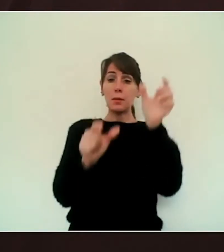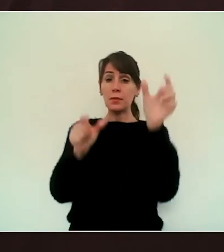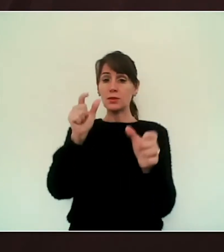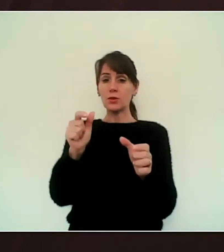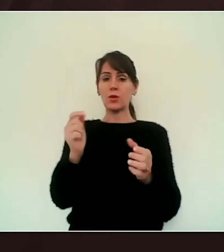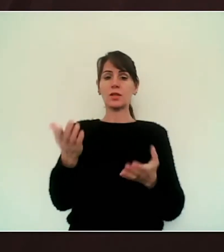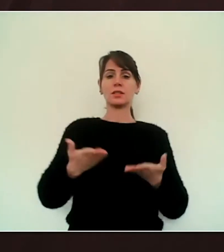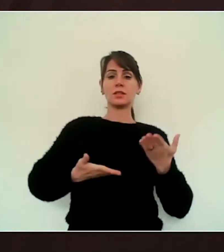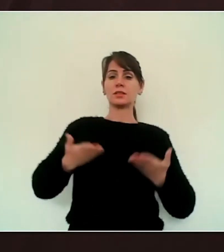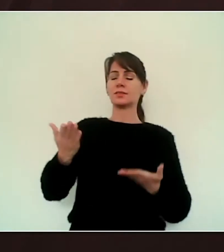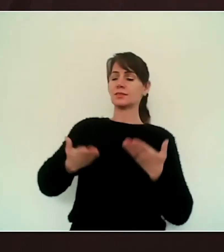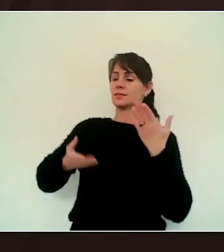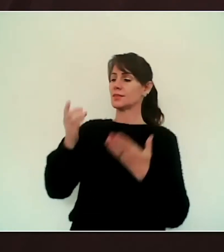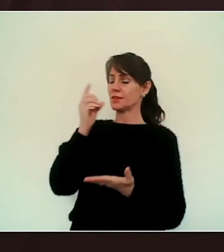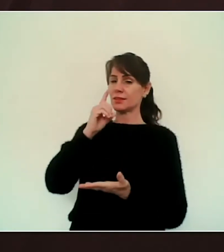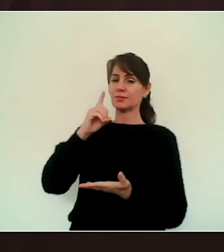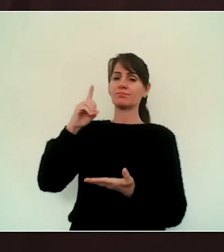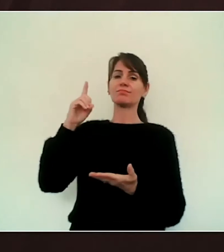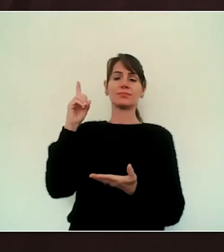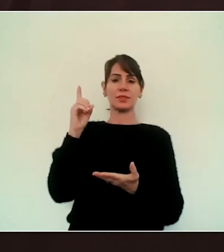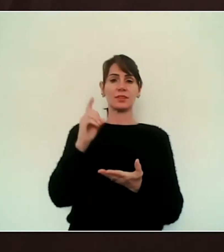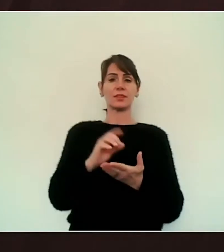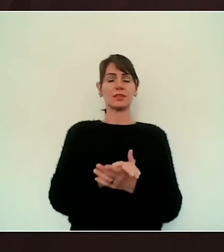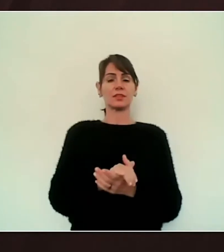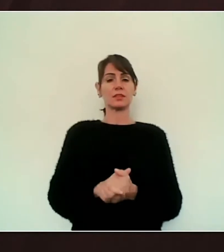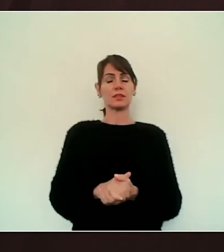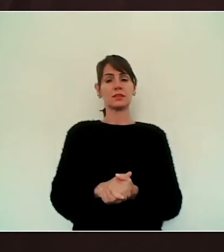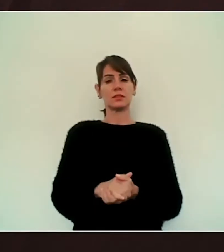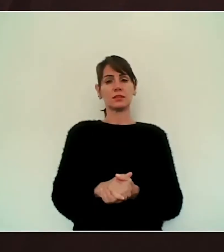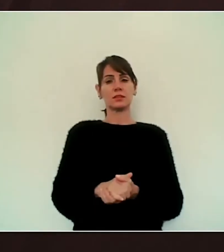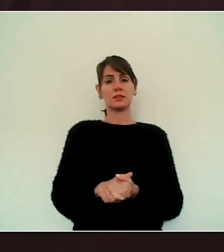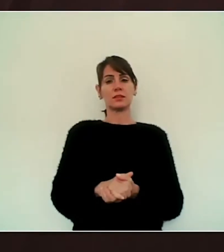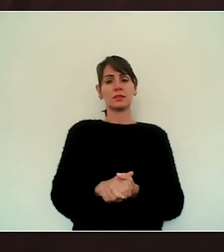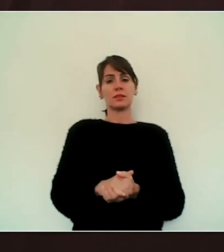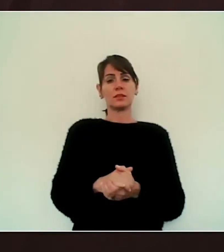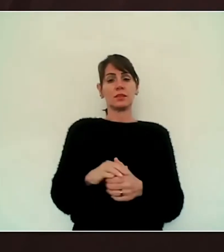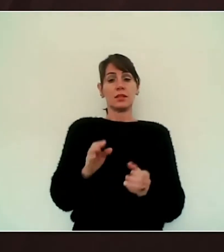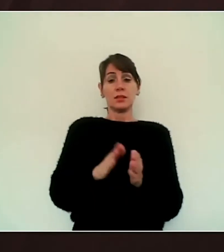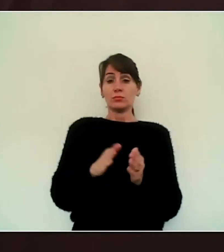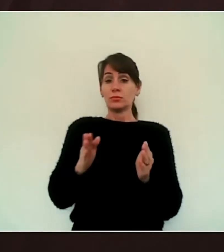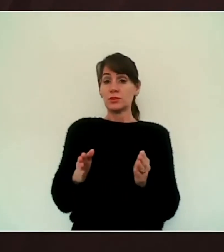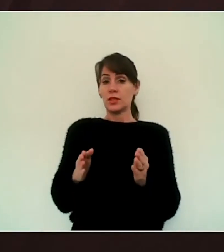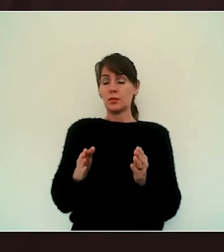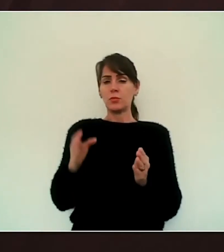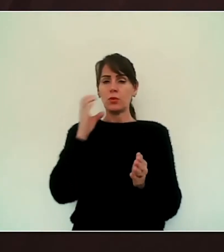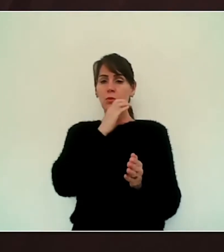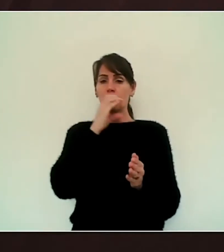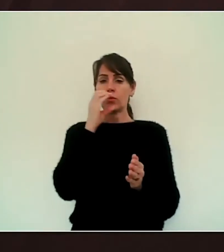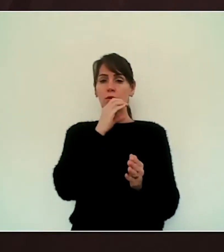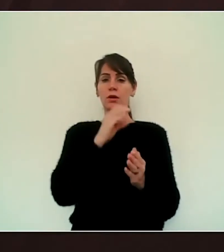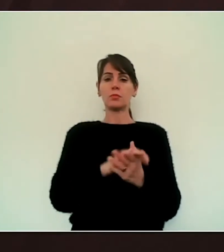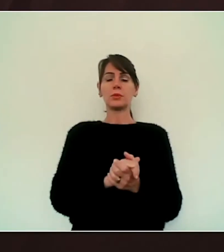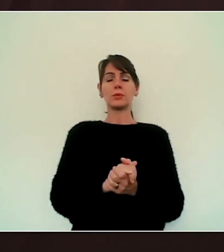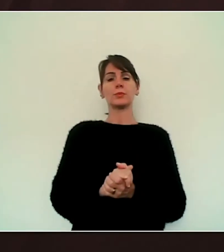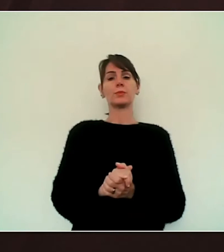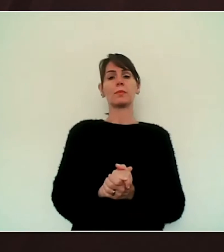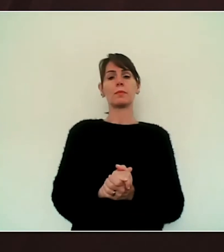Deus. Ó Senhor Jesus. Bom, eu não tenho muito tempo, eu tenho que entrar na segunda parábola,